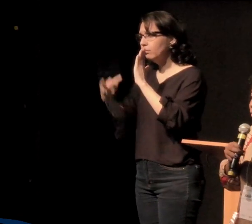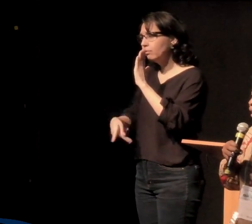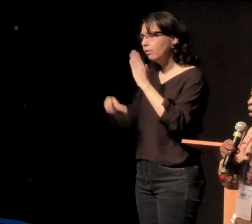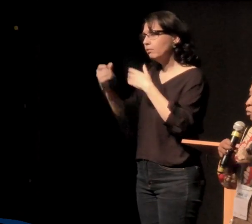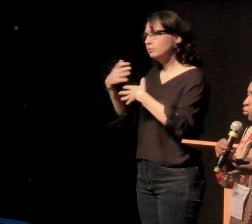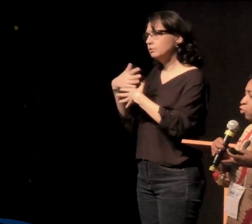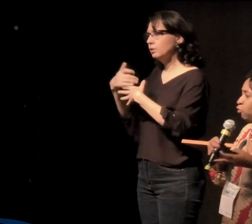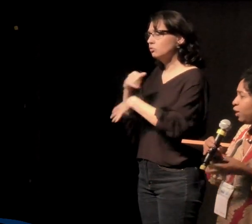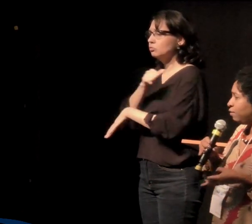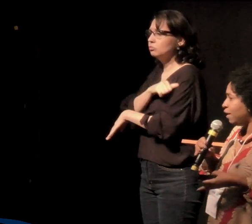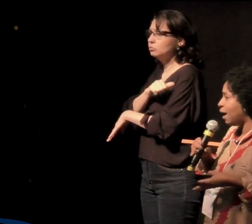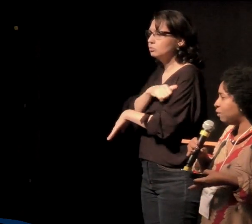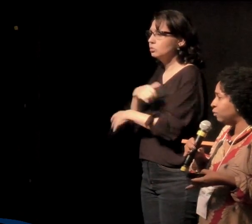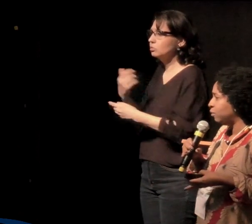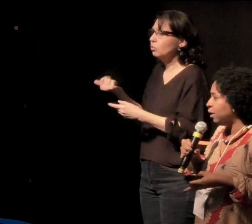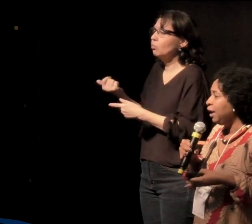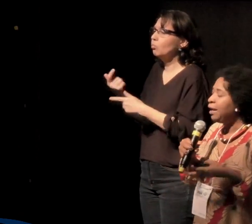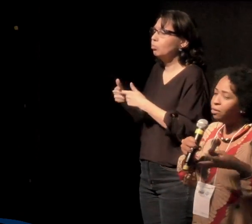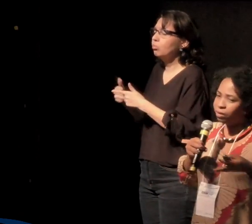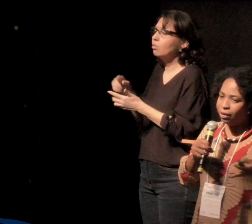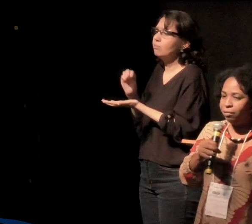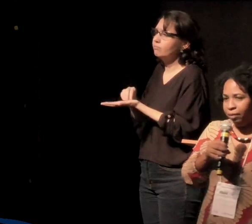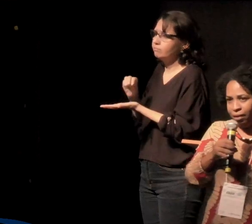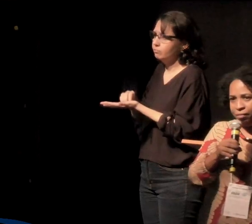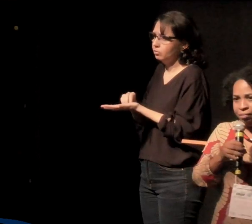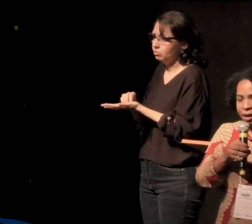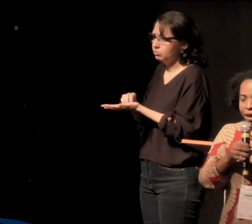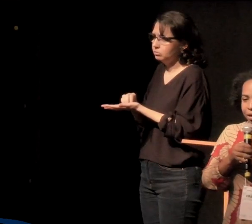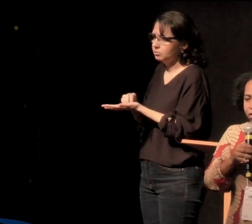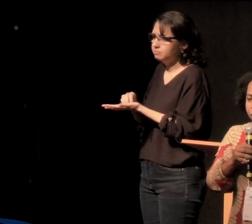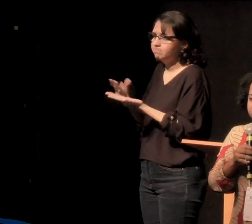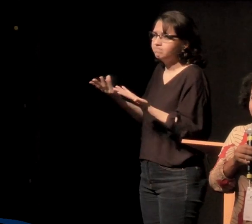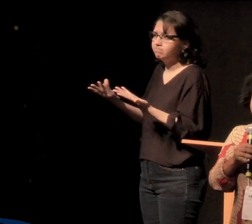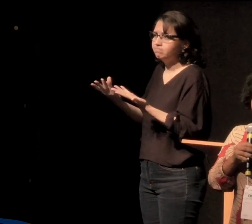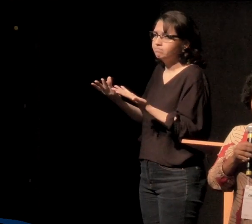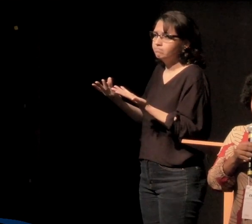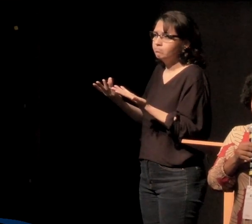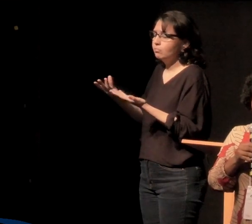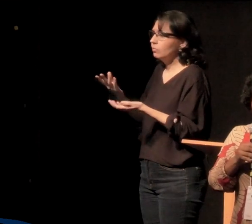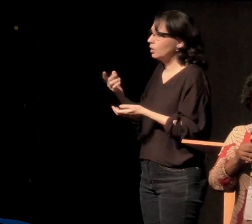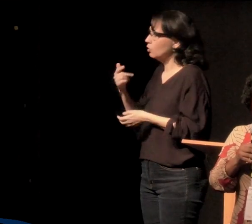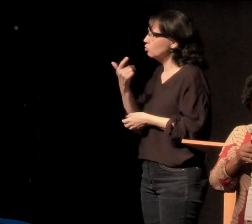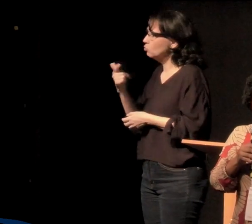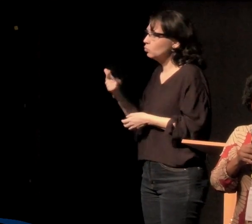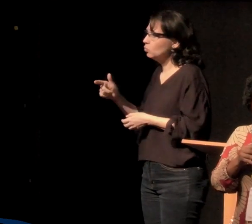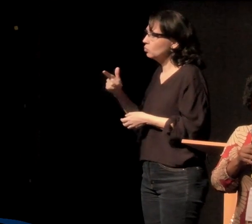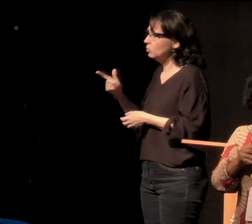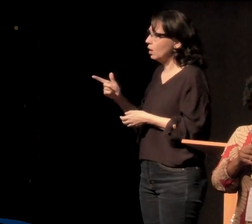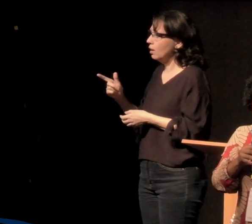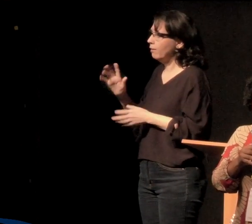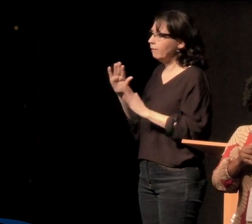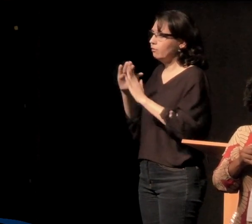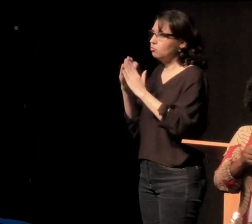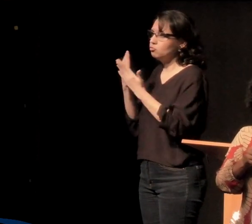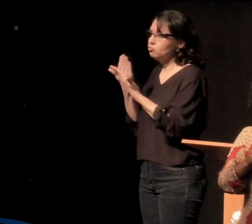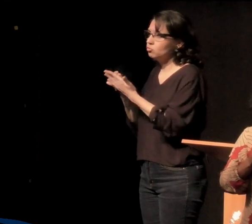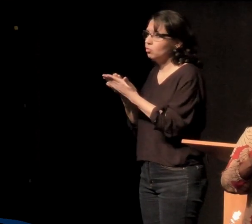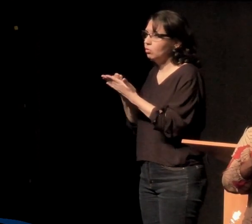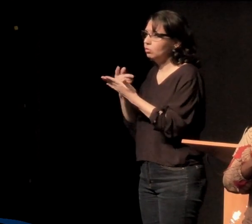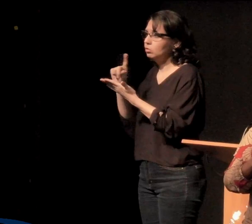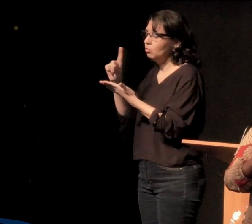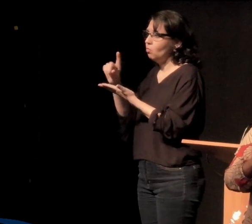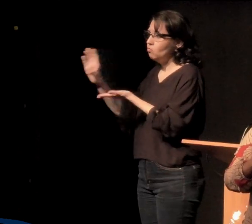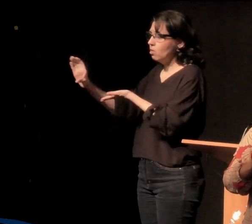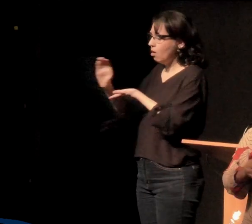receba recurso diferenciado e não tem né Isso é consequência de não ter nenhuma escola reconhecida como escola